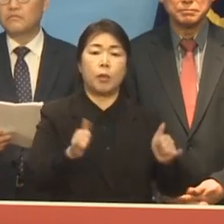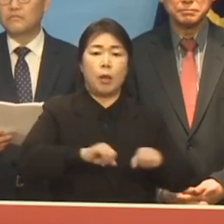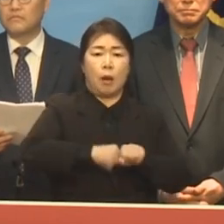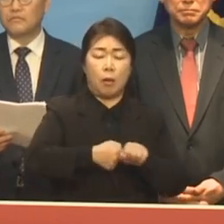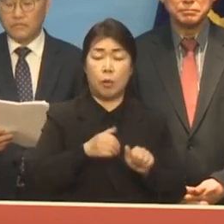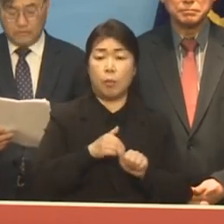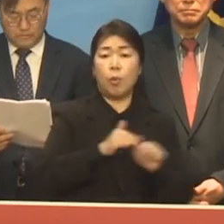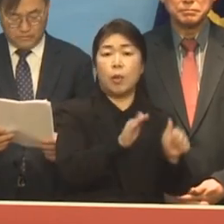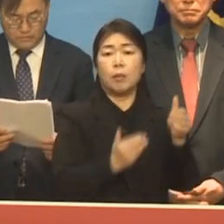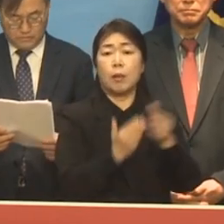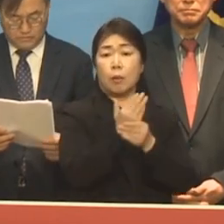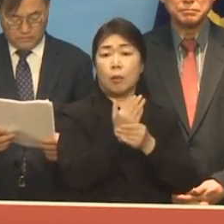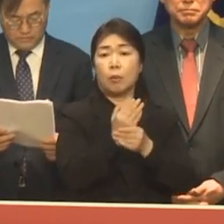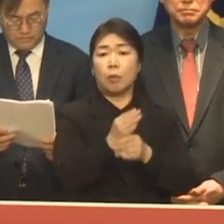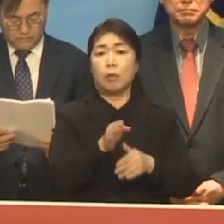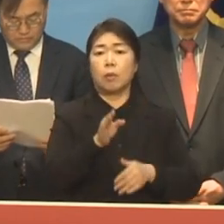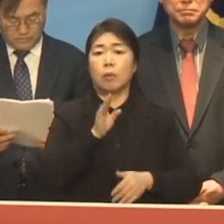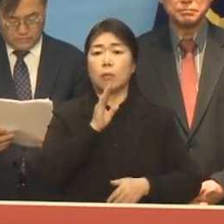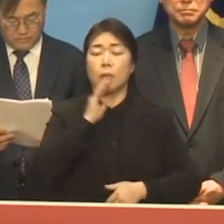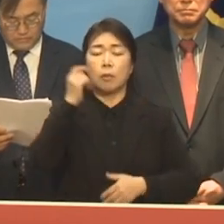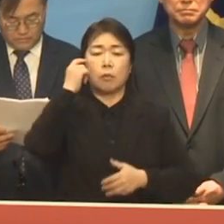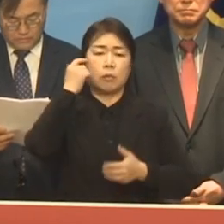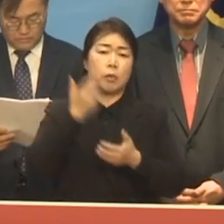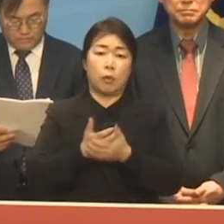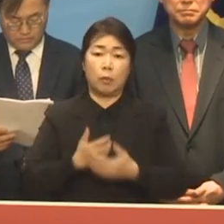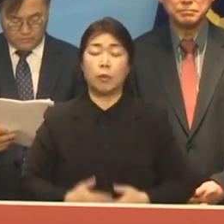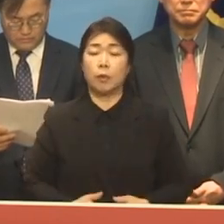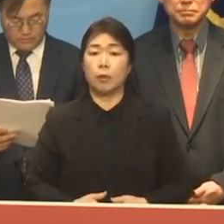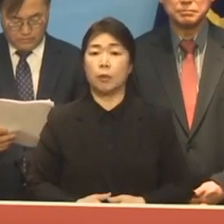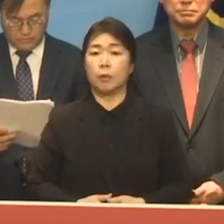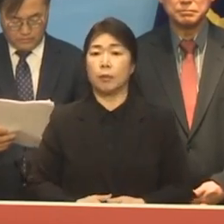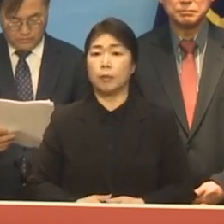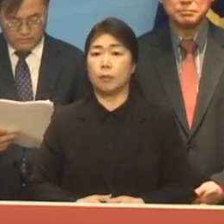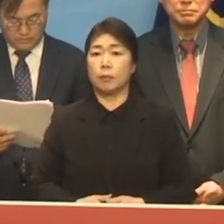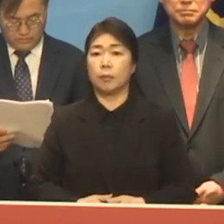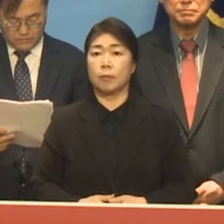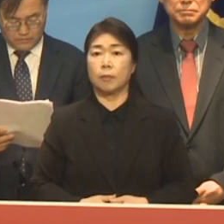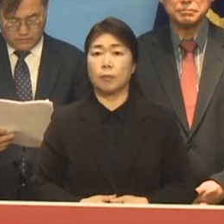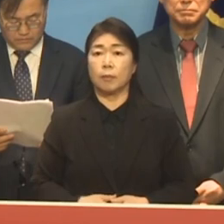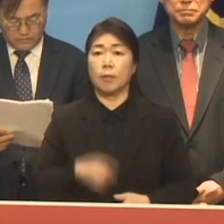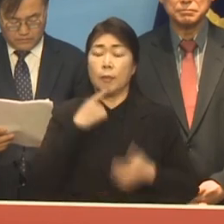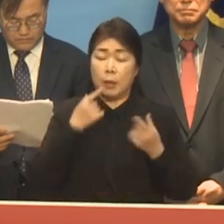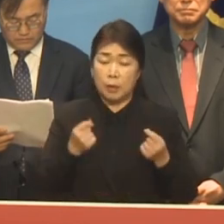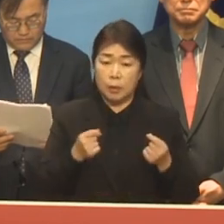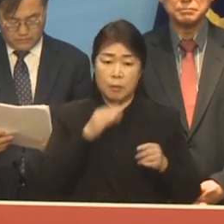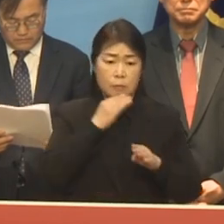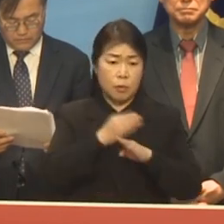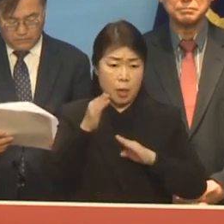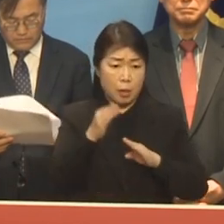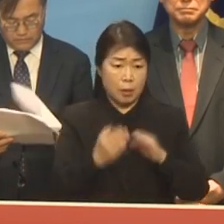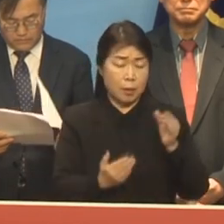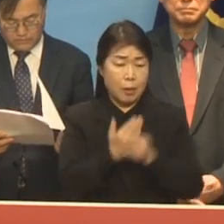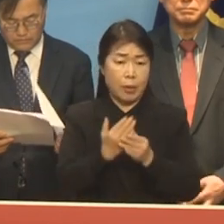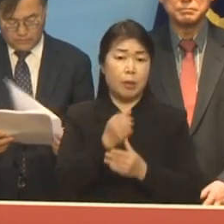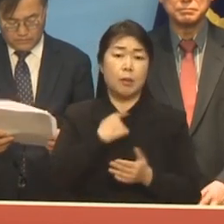정말 충격적인 그 자체였습니다. 마치 북한에서 자행하고